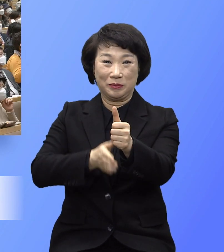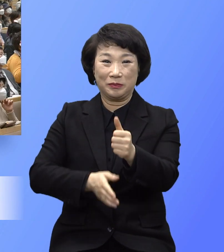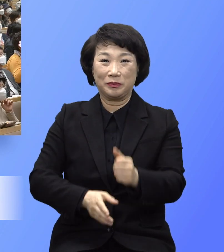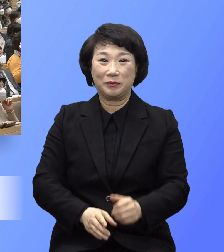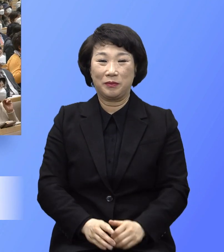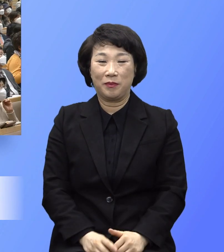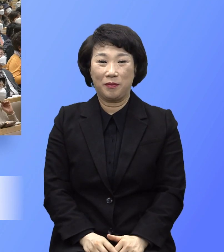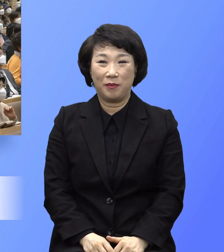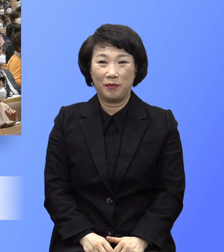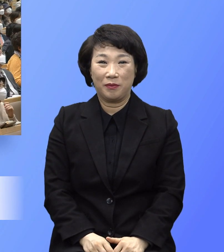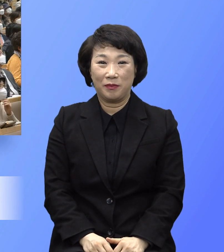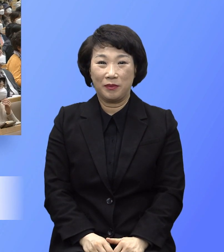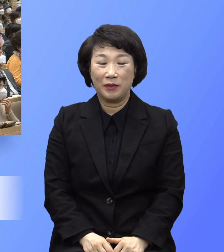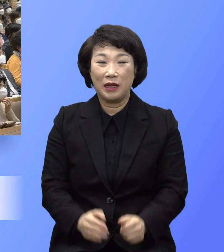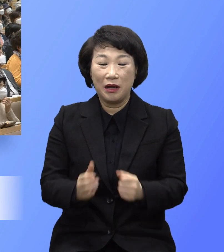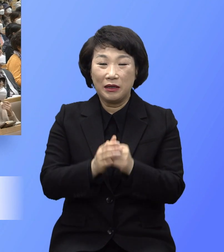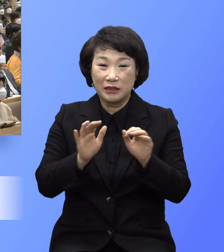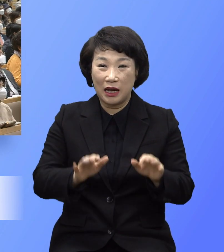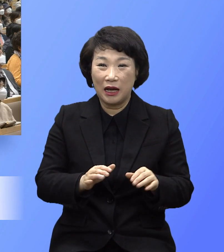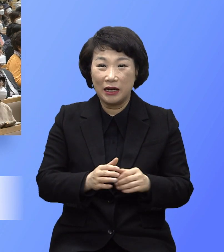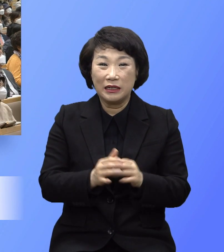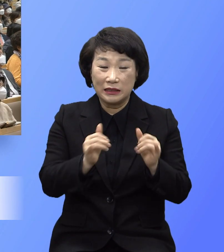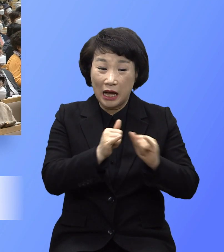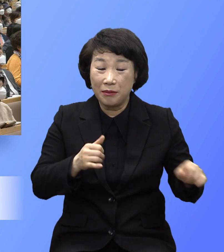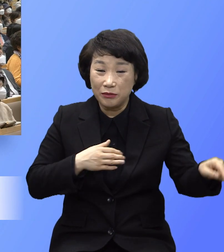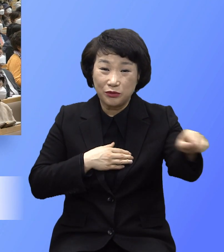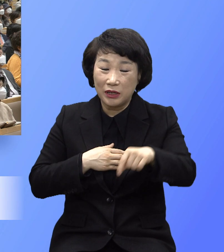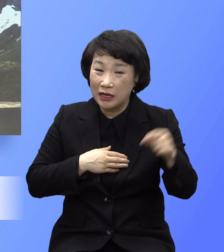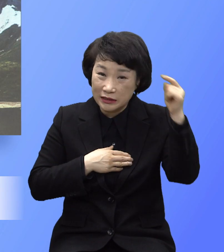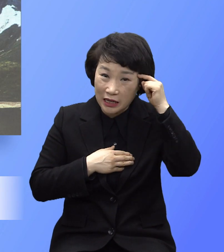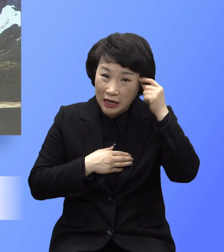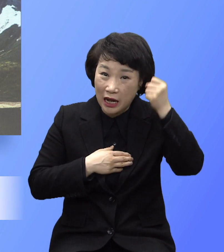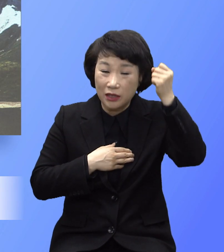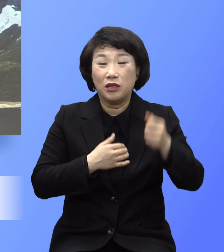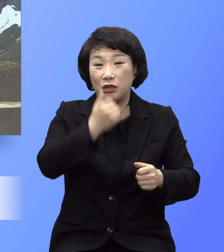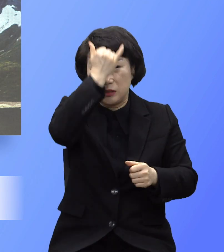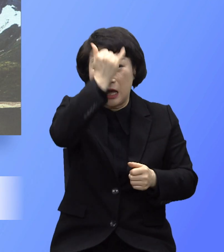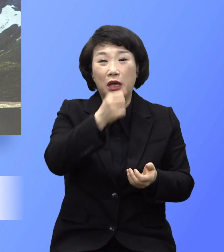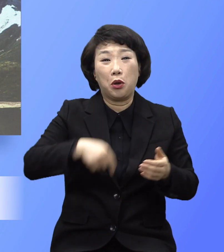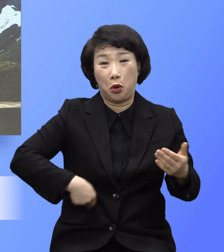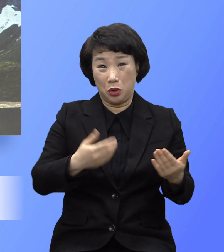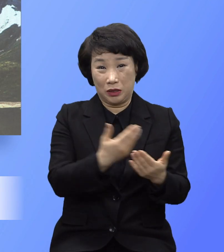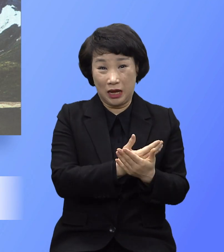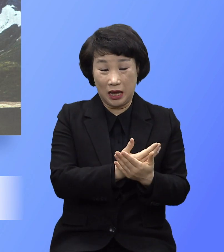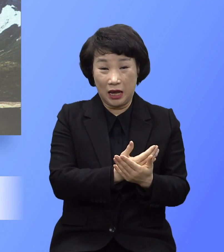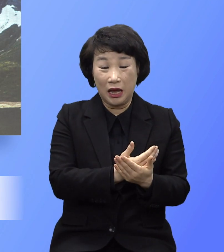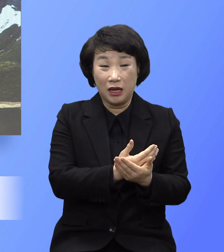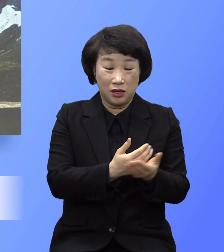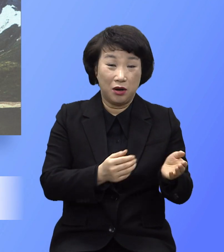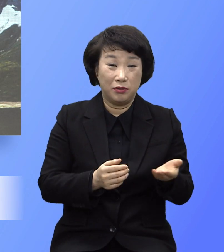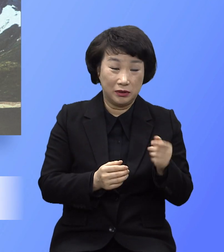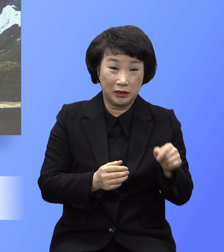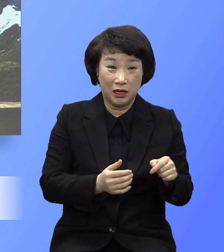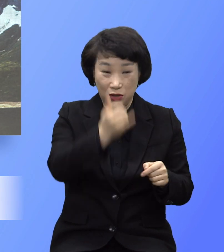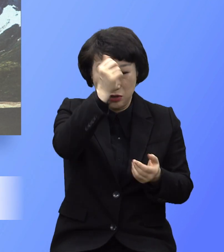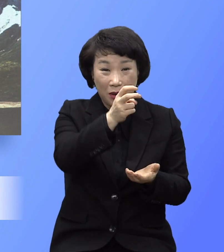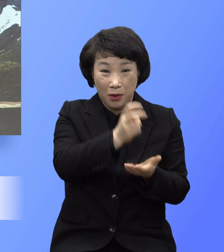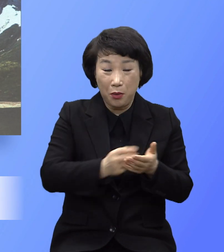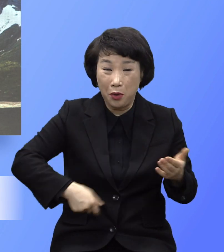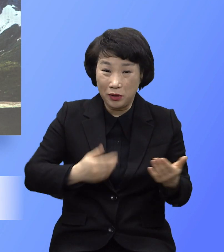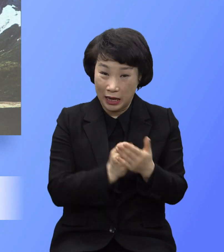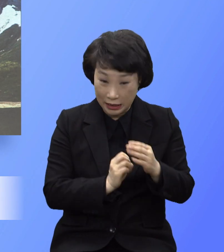것입니다. 그러므로 사람들이 생각하는 도덕적인 회개, 윤리적인 회개를